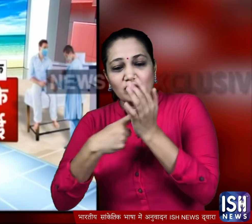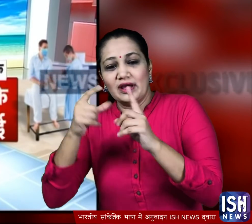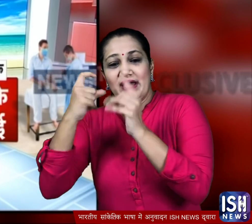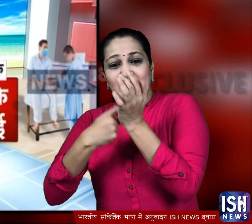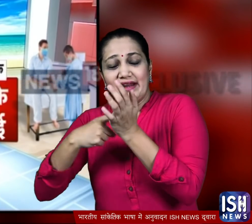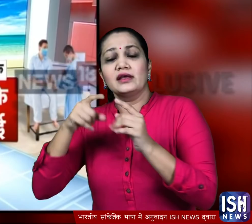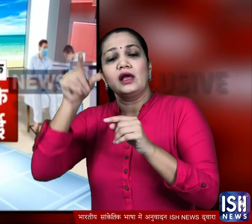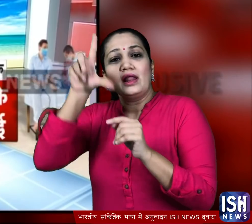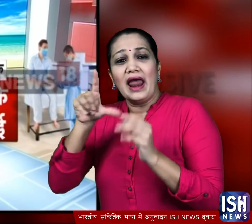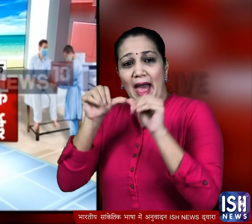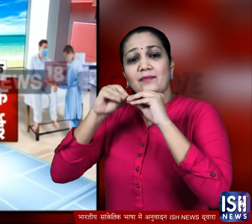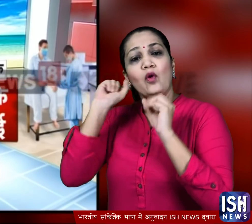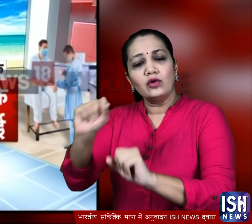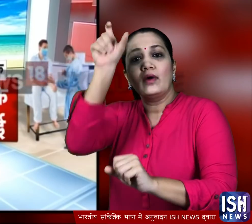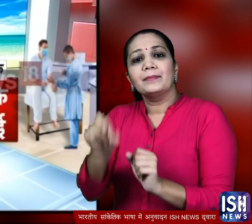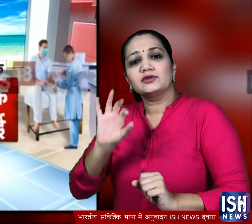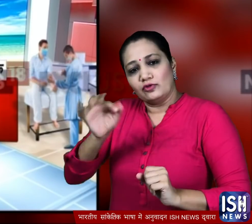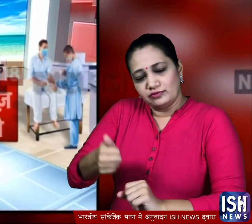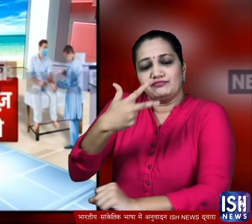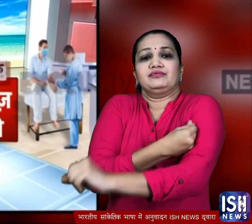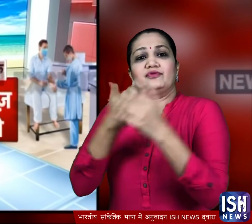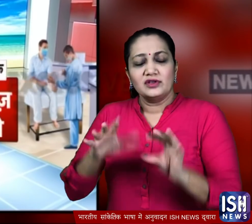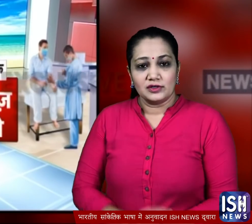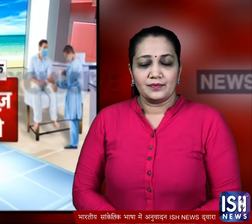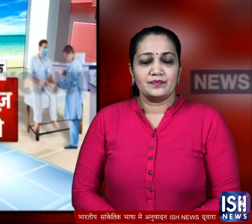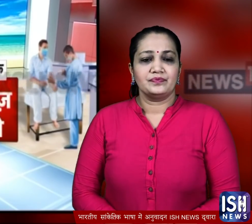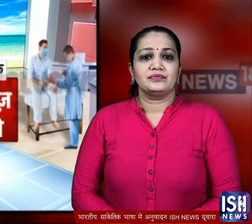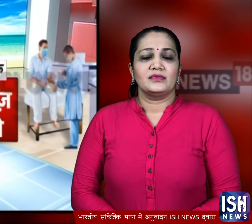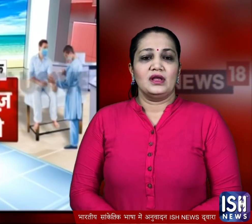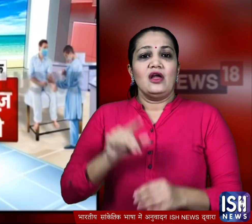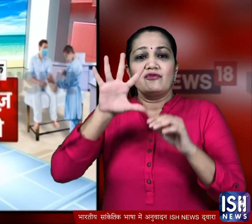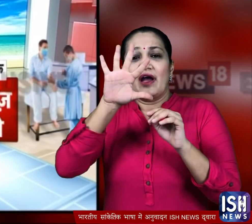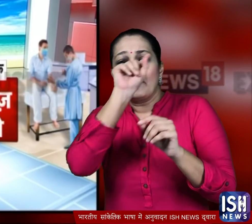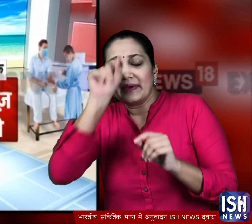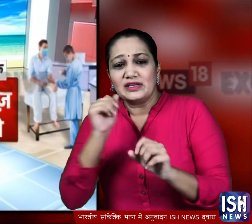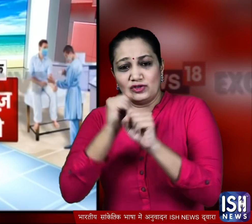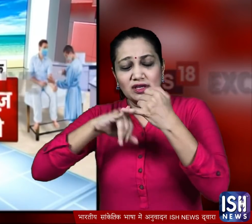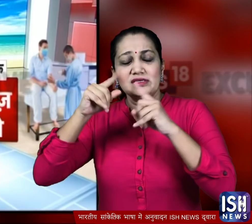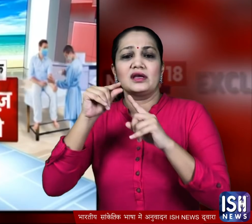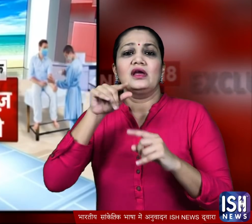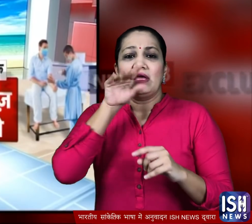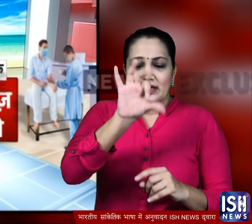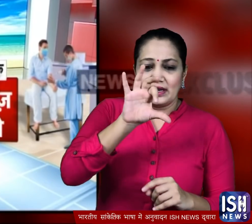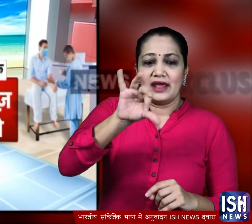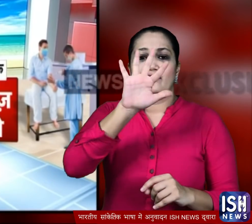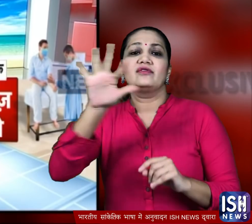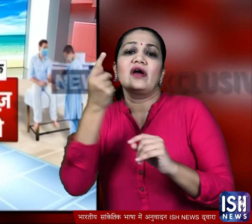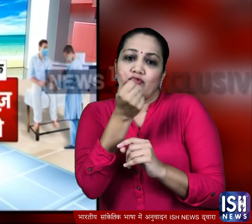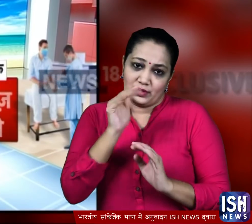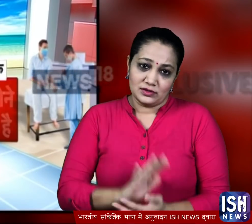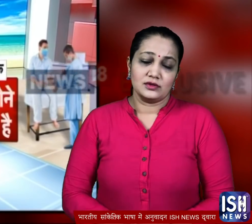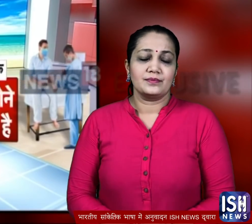कंपनी डॉक्टर रेड्डीज लेबोरेटरीज के एक अधिकारी ने लगवाई। देश में इसकी एक डोज के लिए 5% जीएसटी के साथ 995 रुपए चुकाने